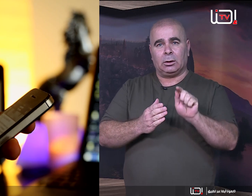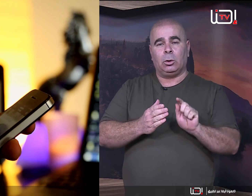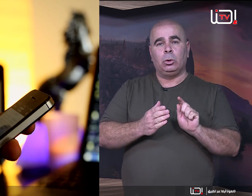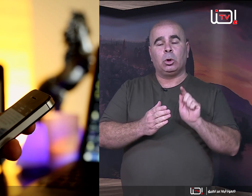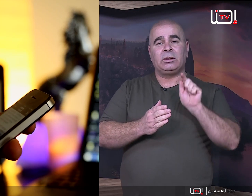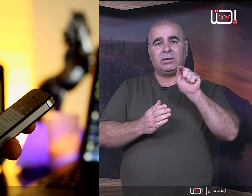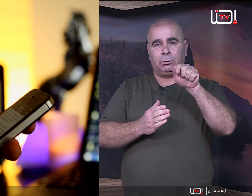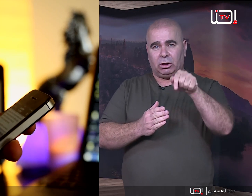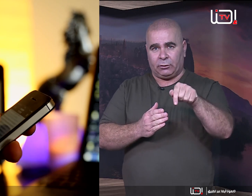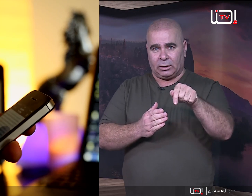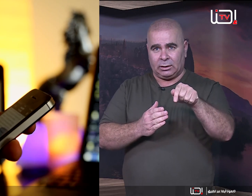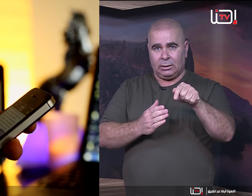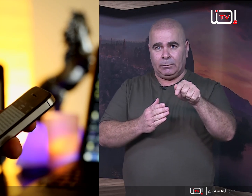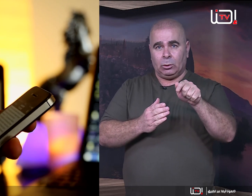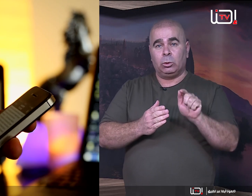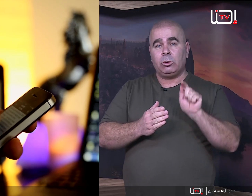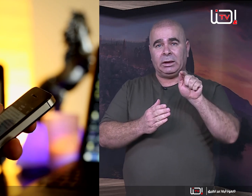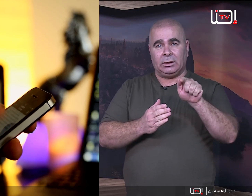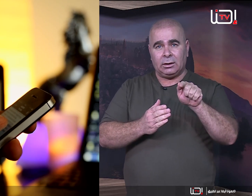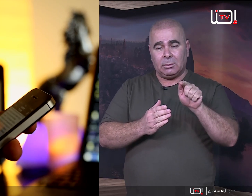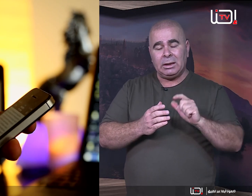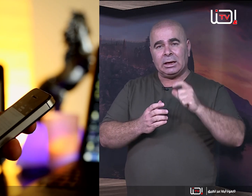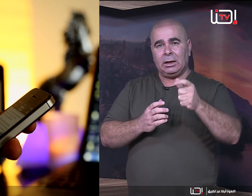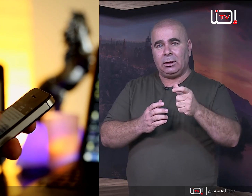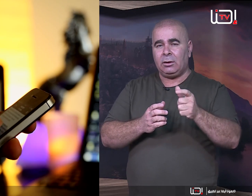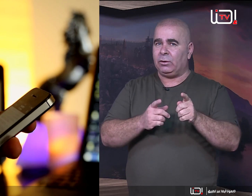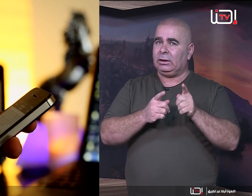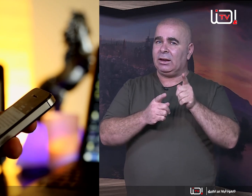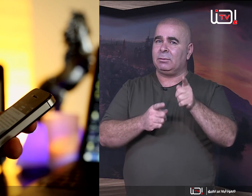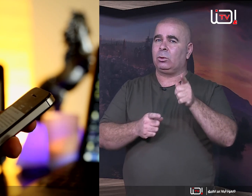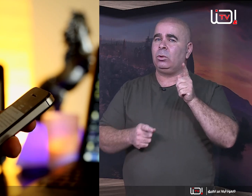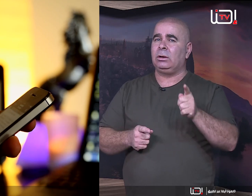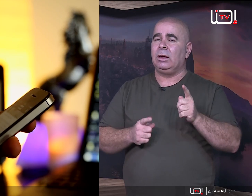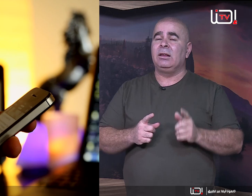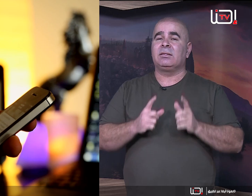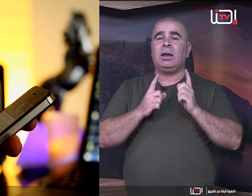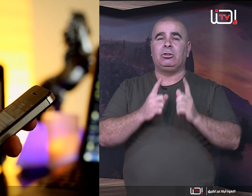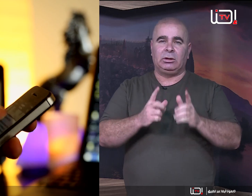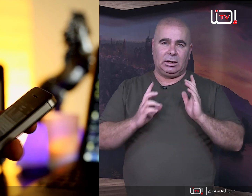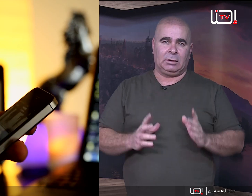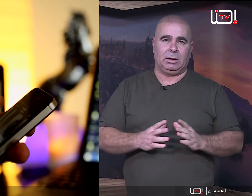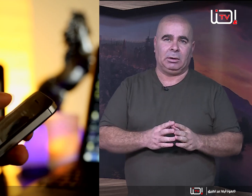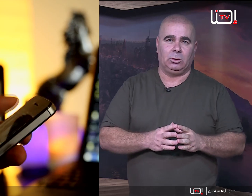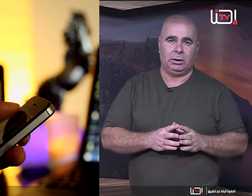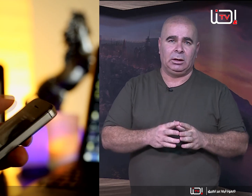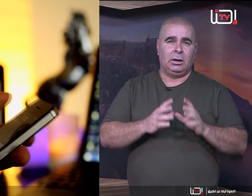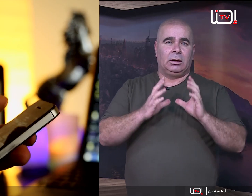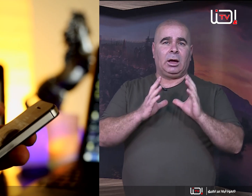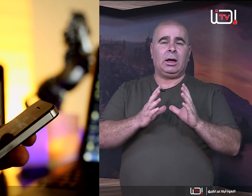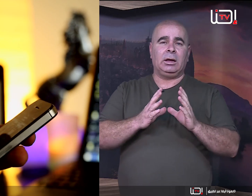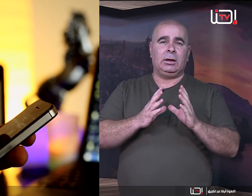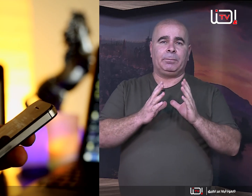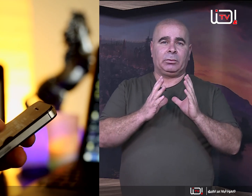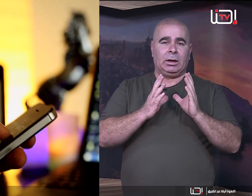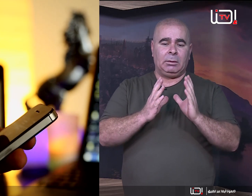بيتك ويغتصب شرفك وسمعتك من خلالها فانت لازم تكون صاحي جدا لهيك معلومه